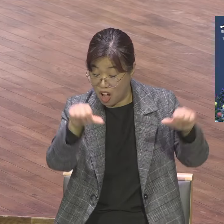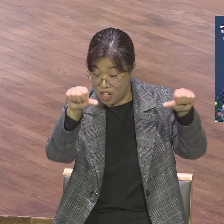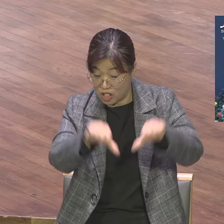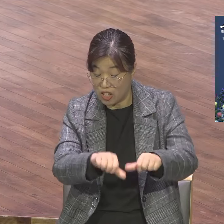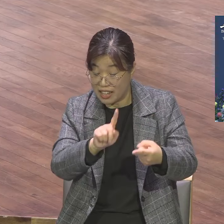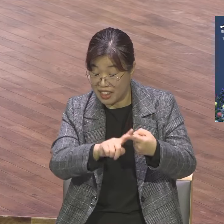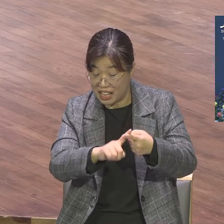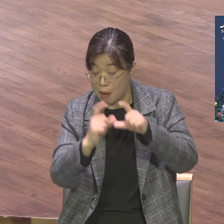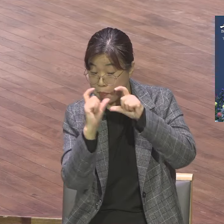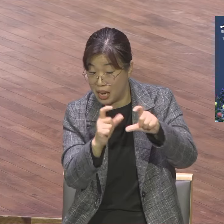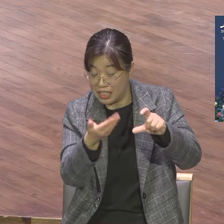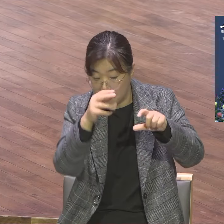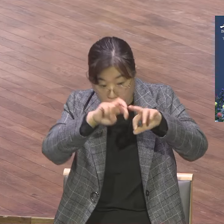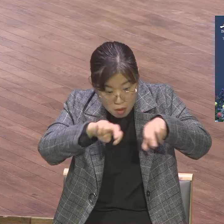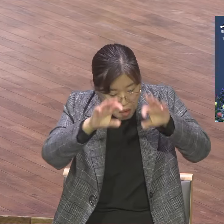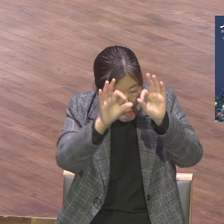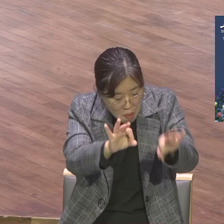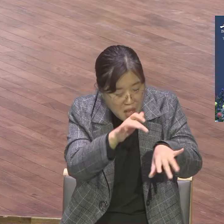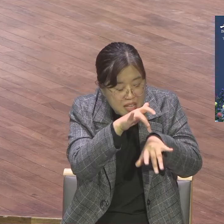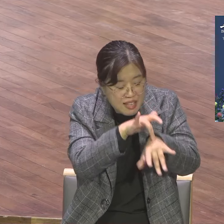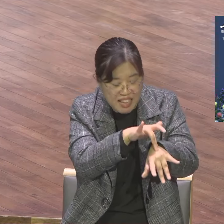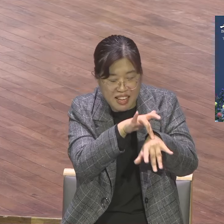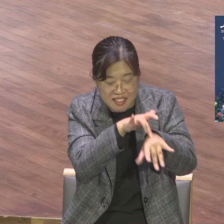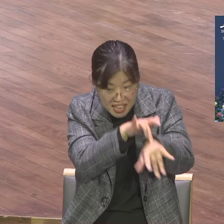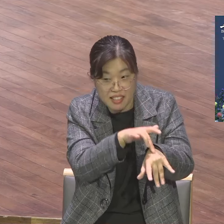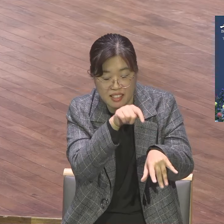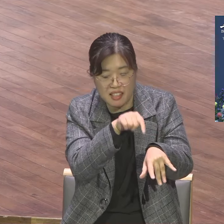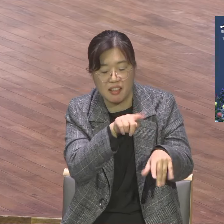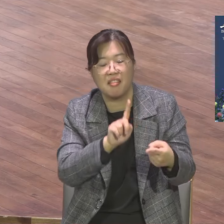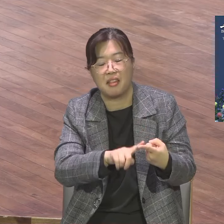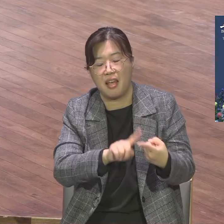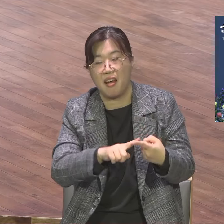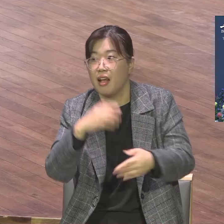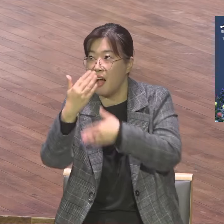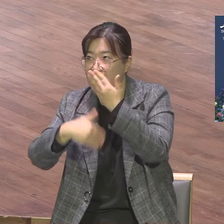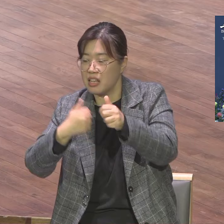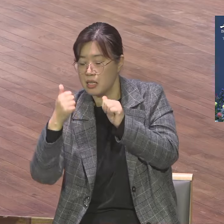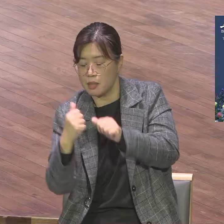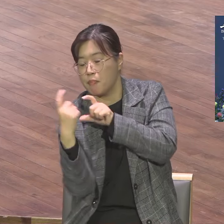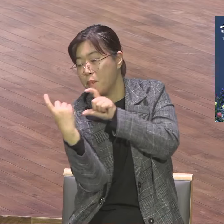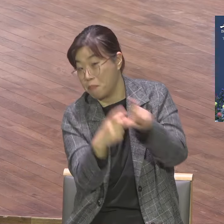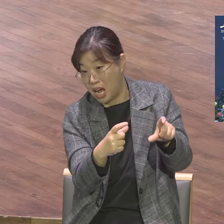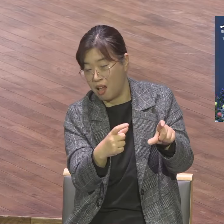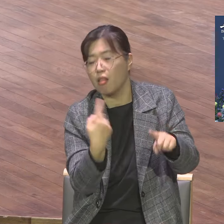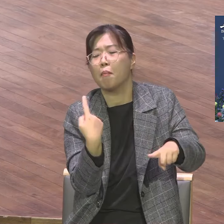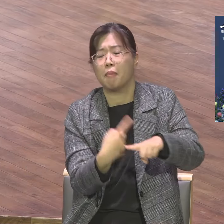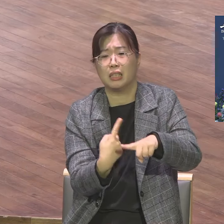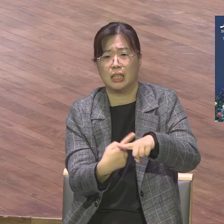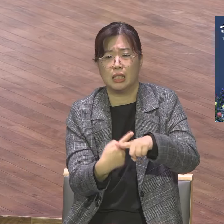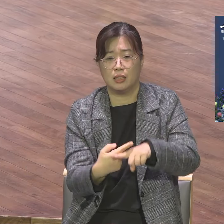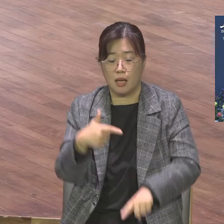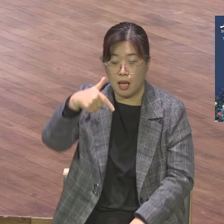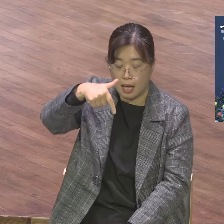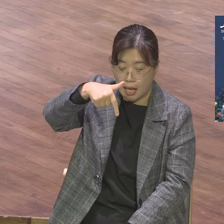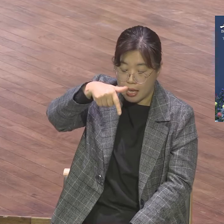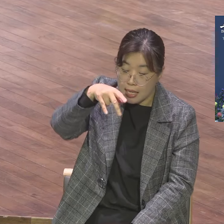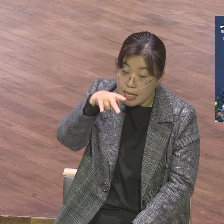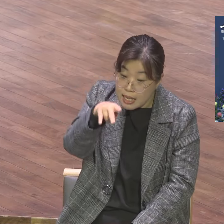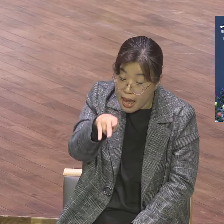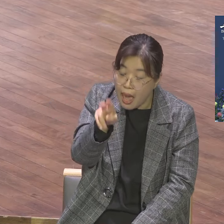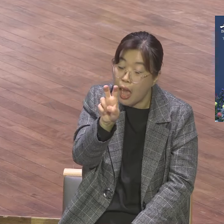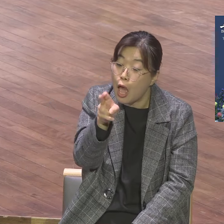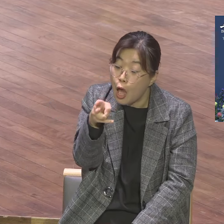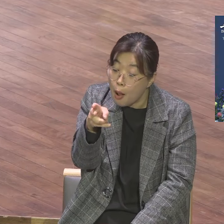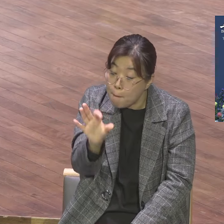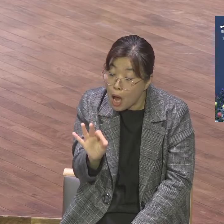타락하게 되었는지 그 실체는 무엇인지에 대해서 설명이 나와요. 본문에 보면 계명성 이거는